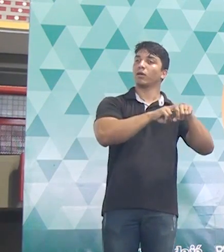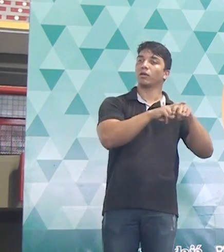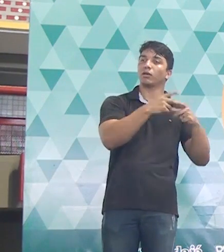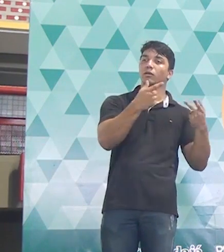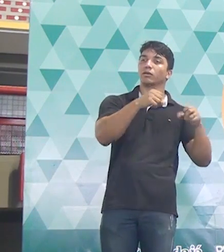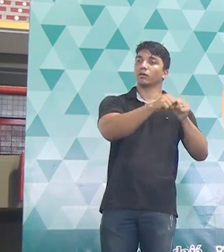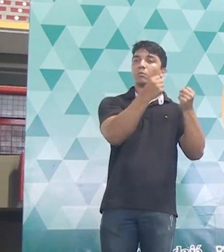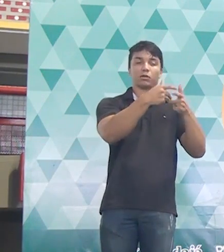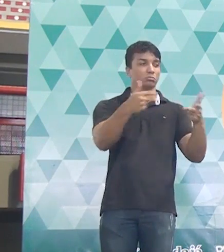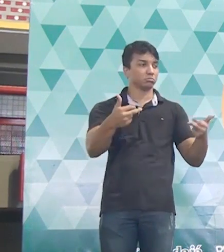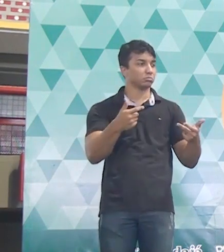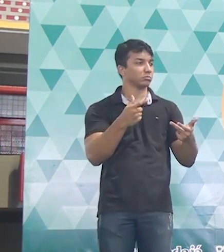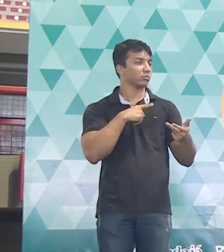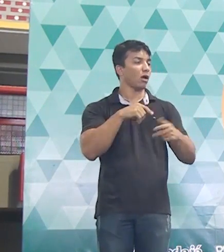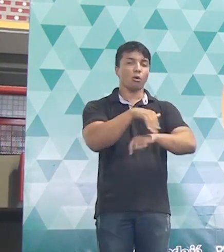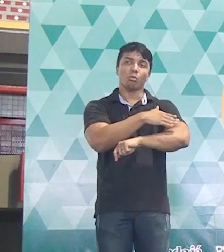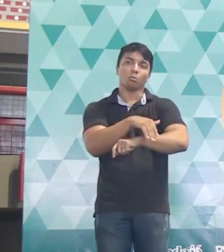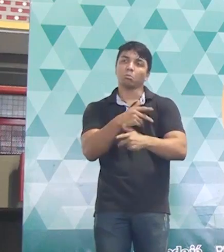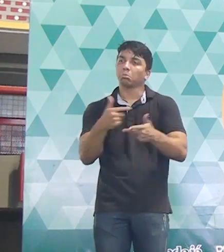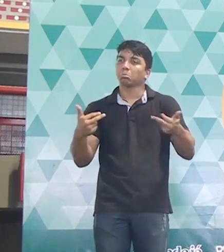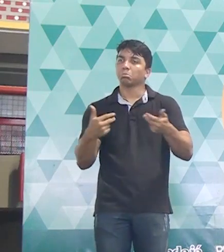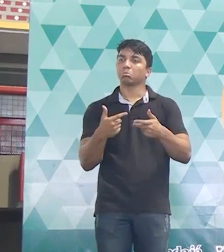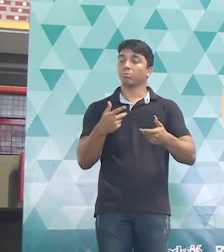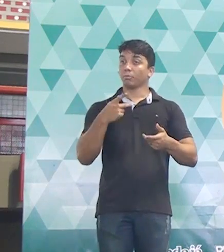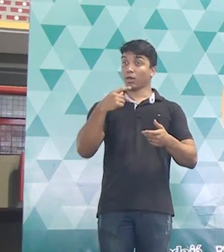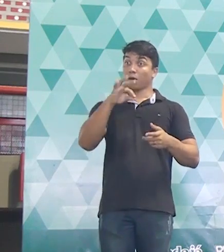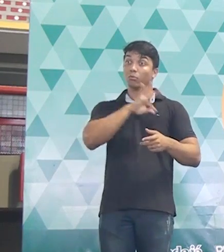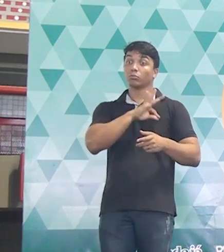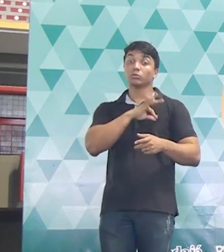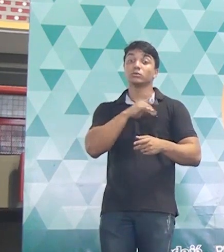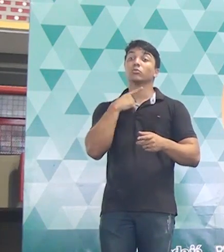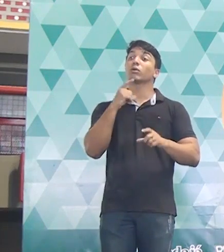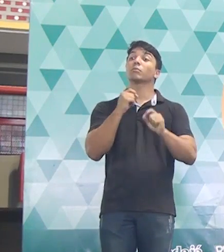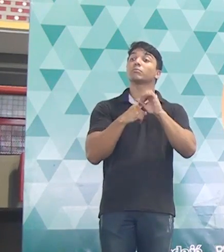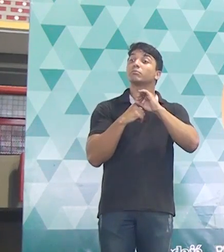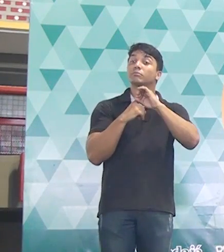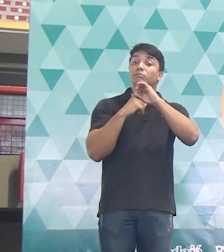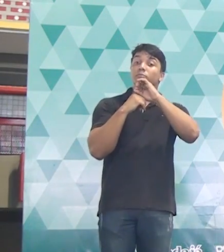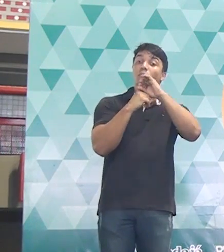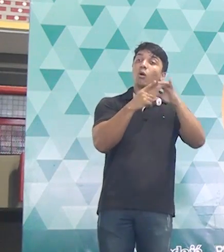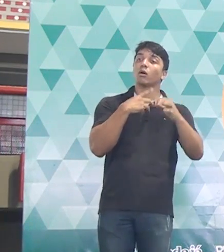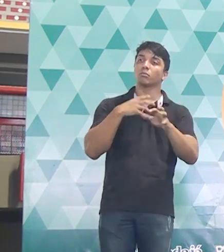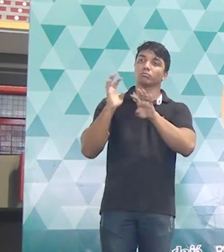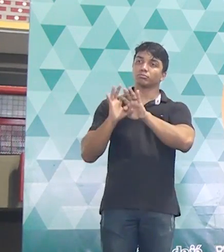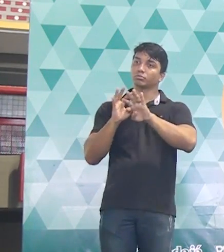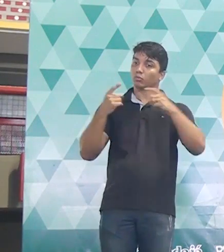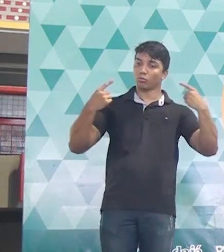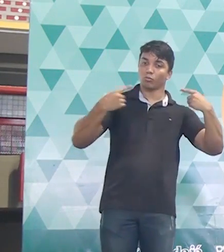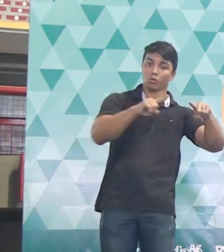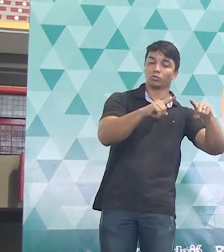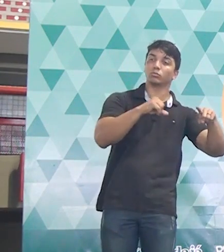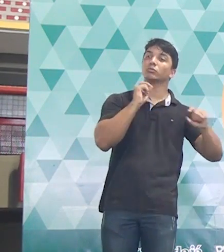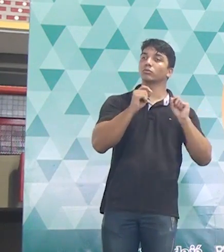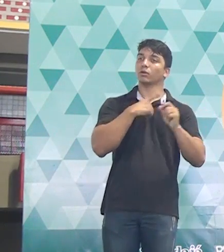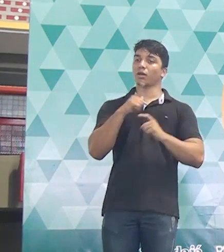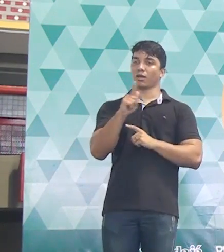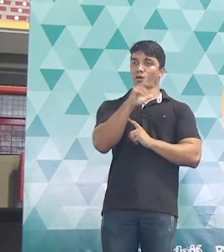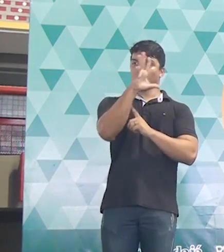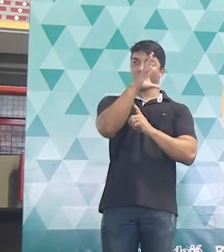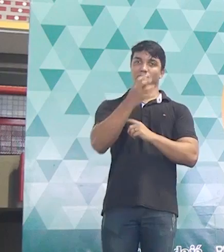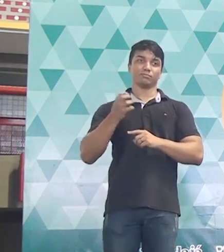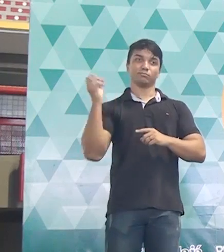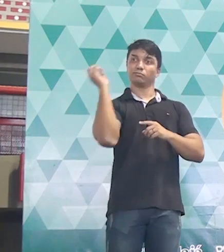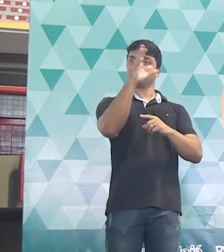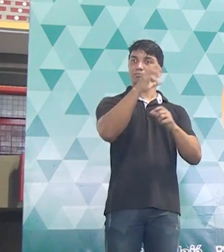para quebrar as coisas. E a polícia, para coibir essas pessoas, usava bomba de efeito moral, como gás lacrimogênio. E muita